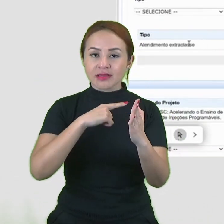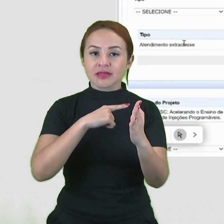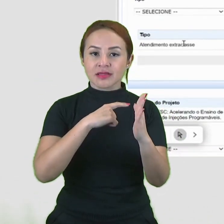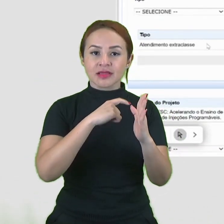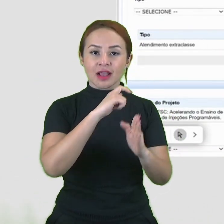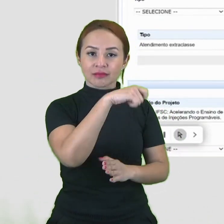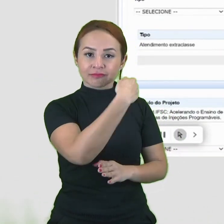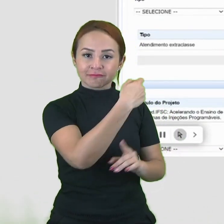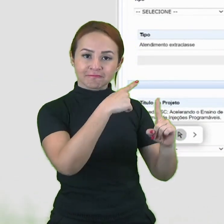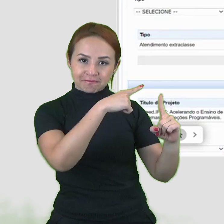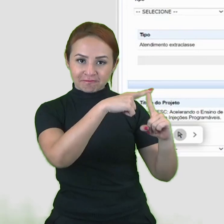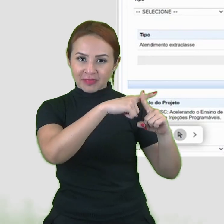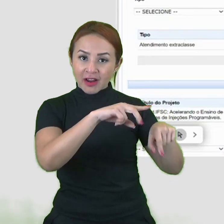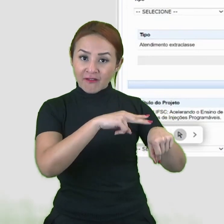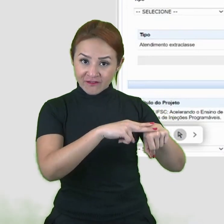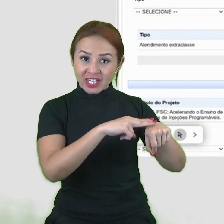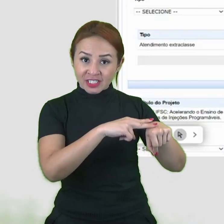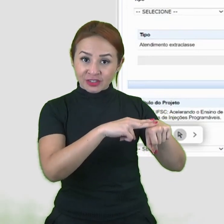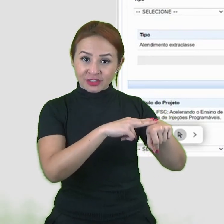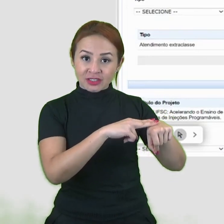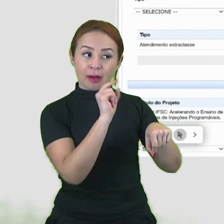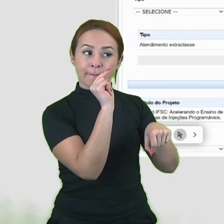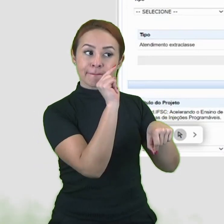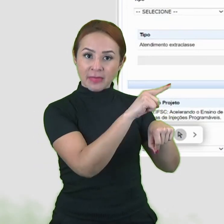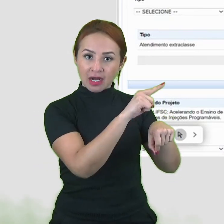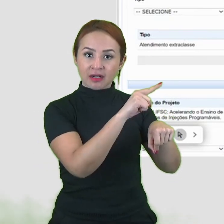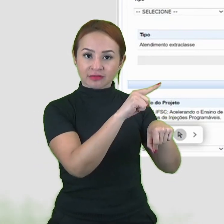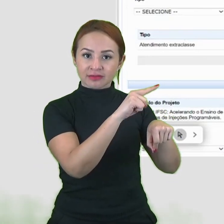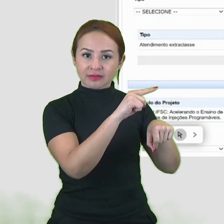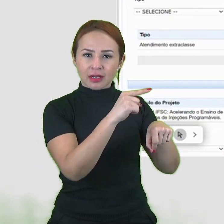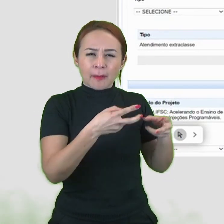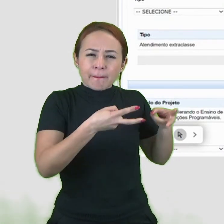Vejam que esse atendimento extra-classe já ficou aqui